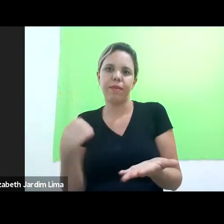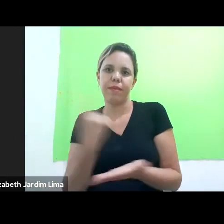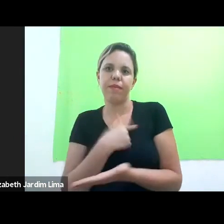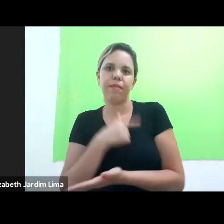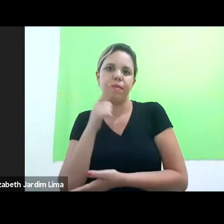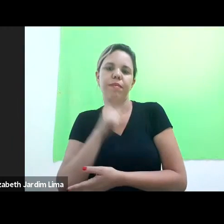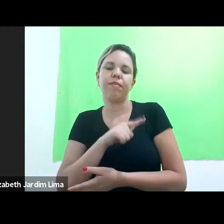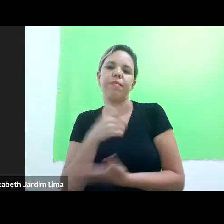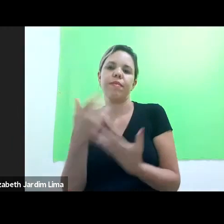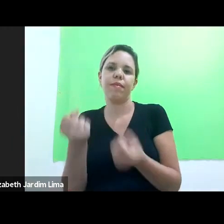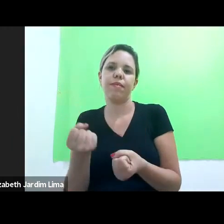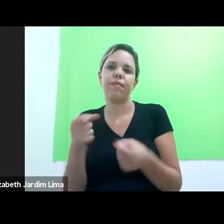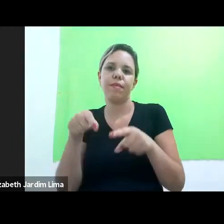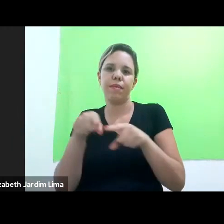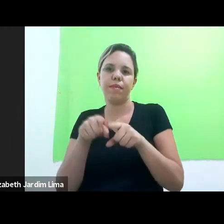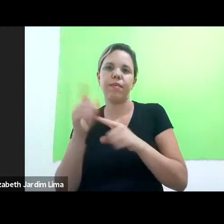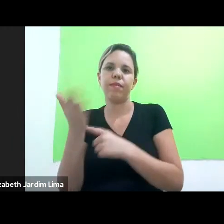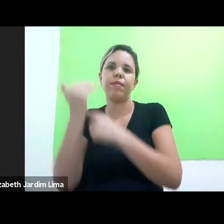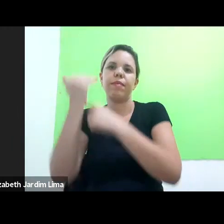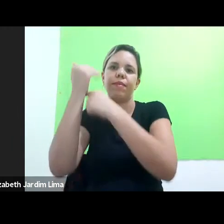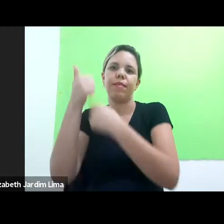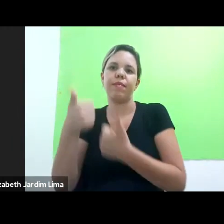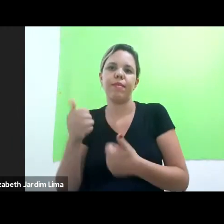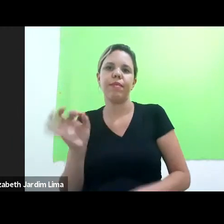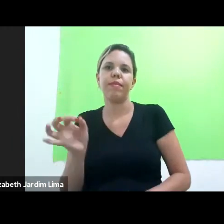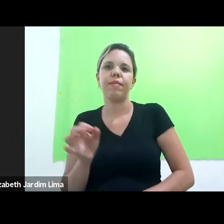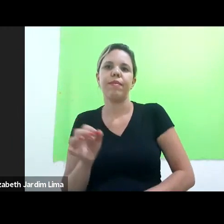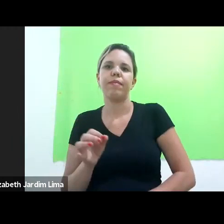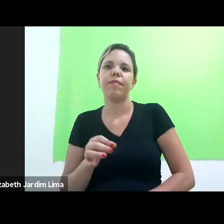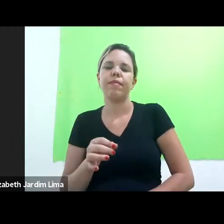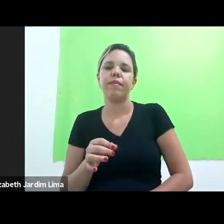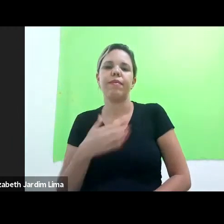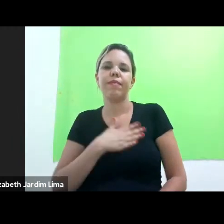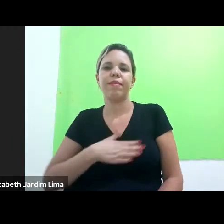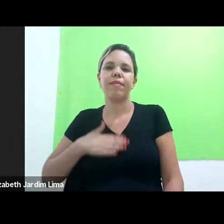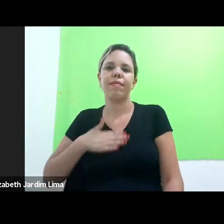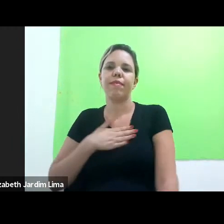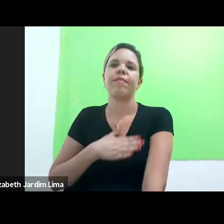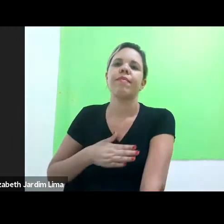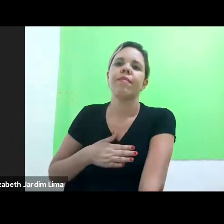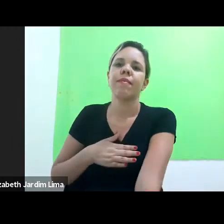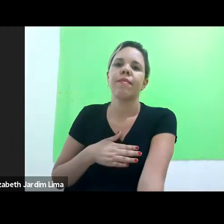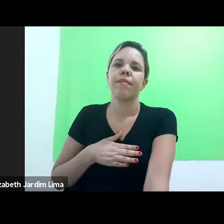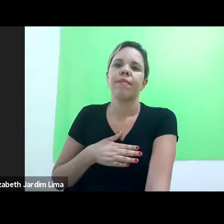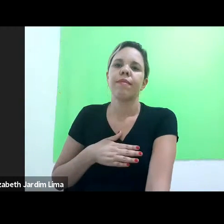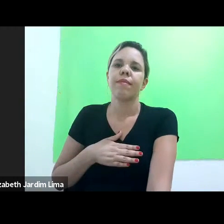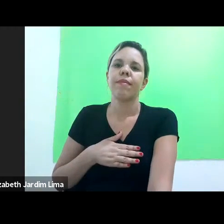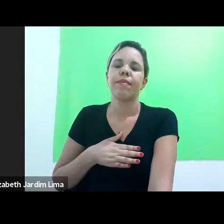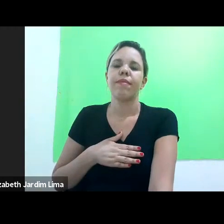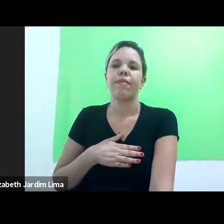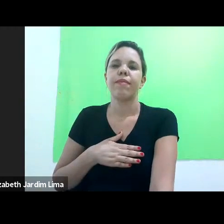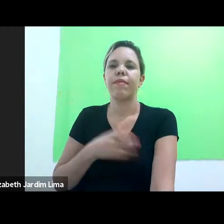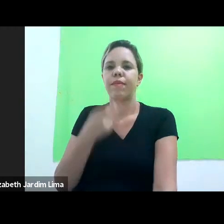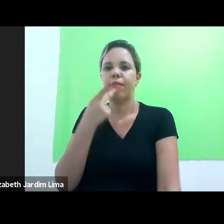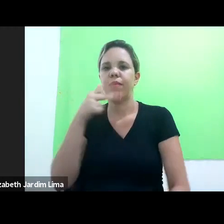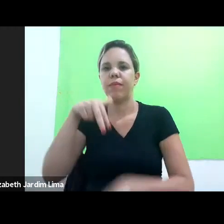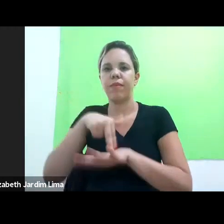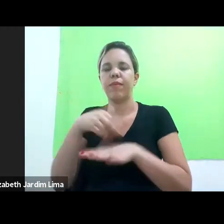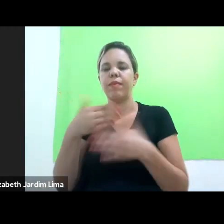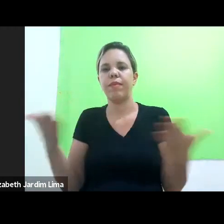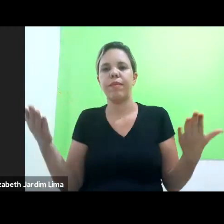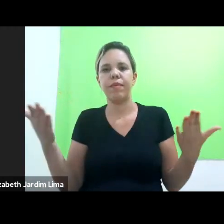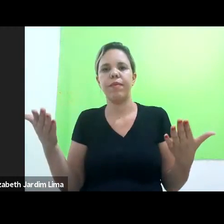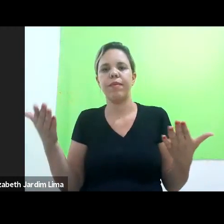refém dessas tecnologias, né? Muito prazer, como já foi apresentada pela Janaína,